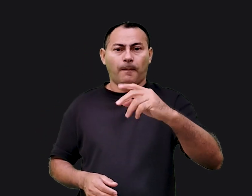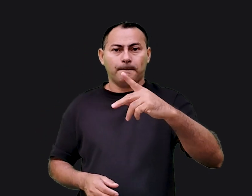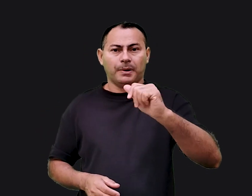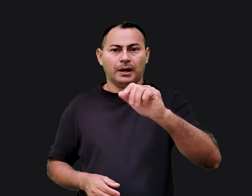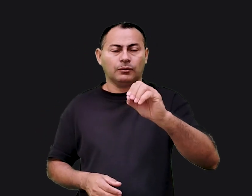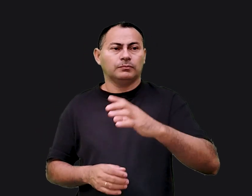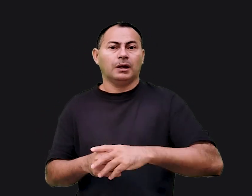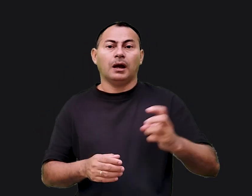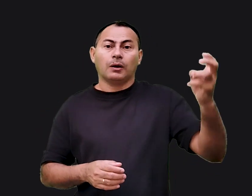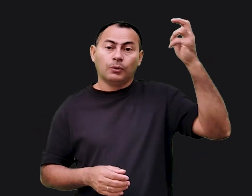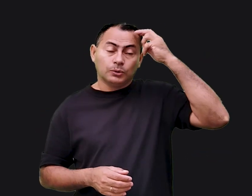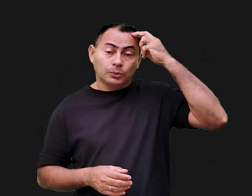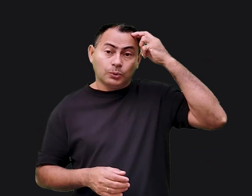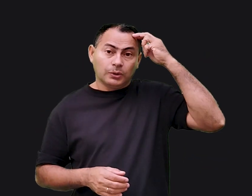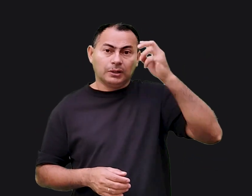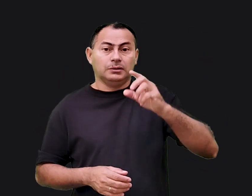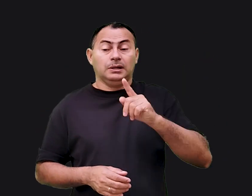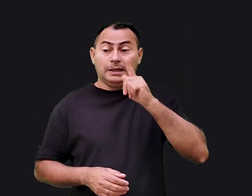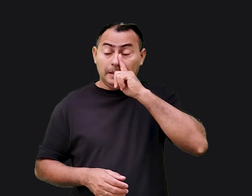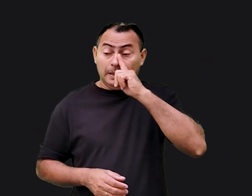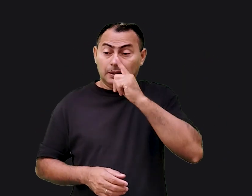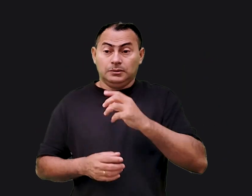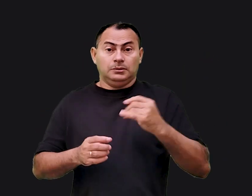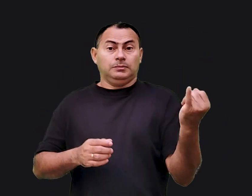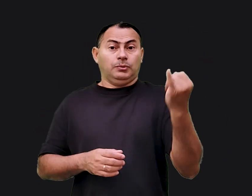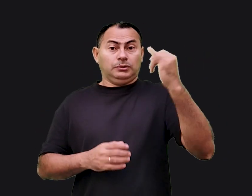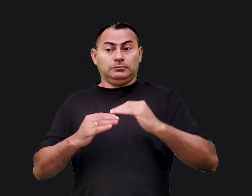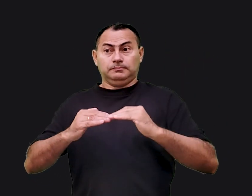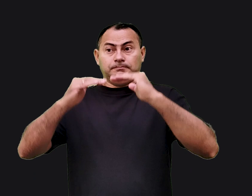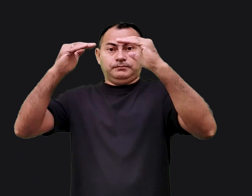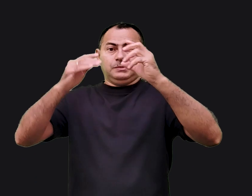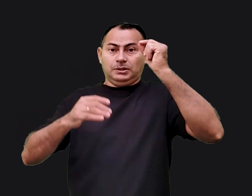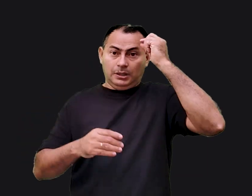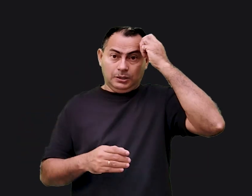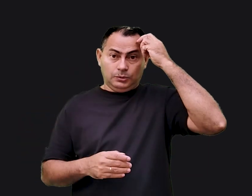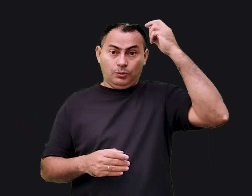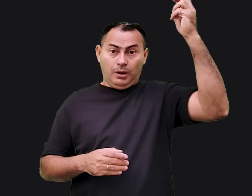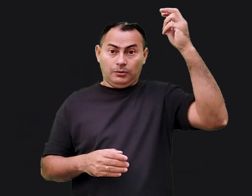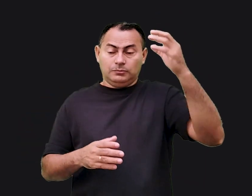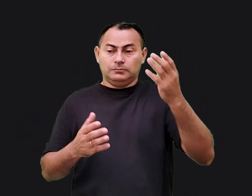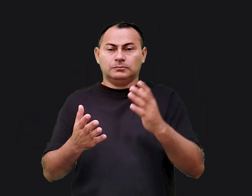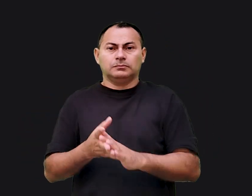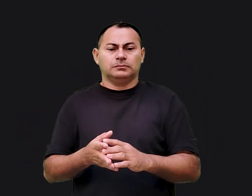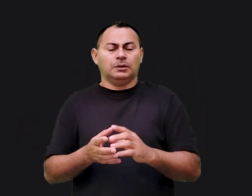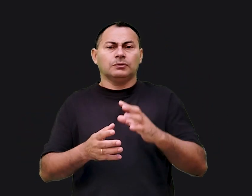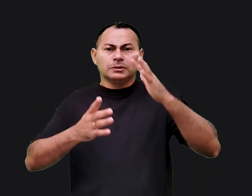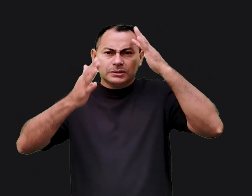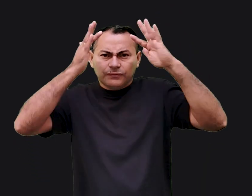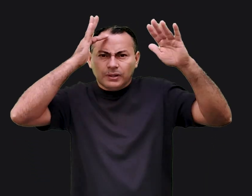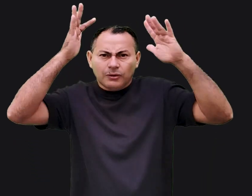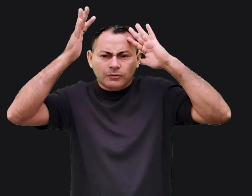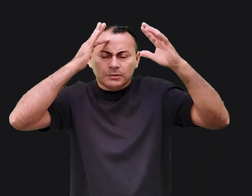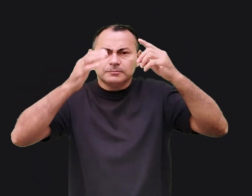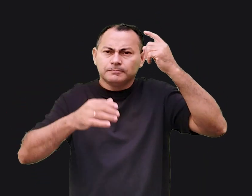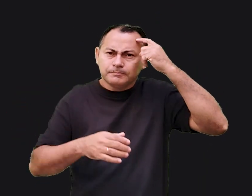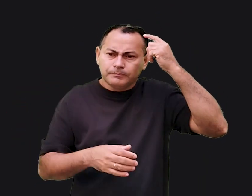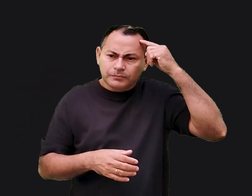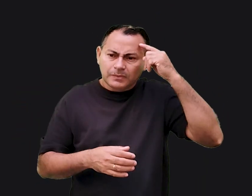cultura helenista grega era muito importante de alto nível intelectual os grandes filósofos e pensadores eram